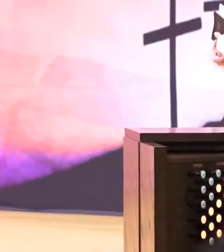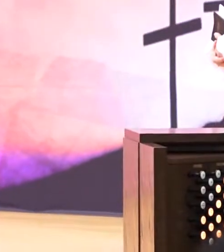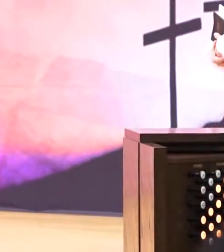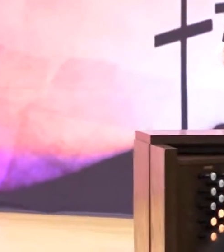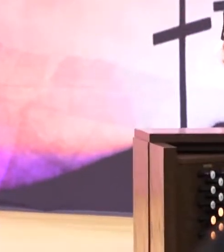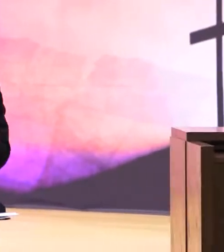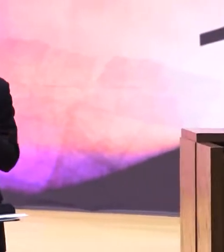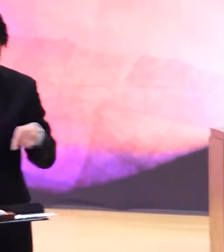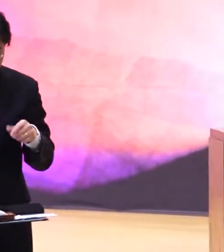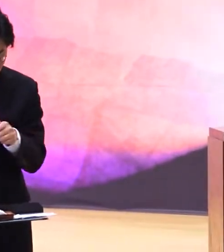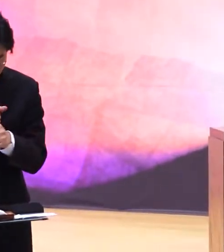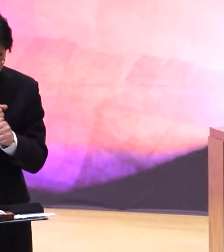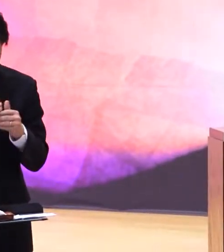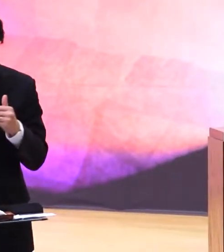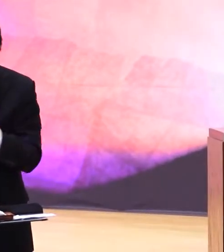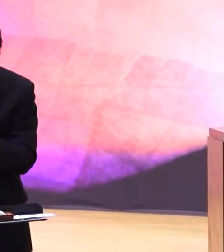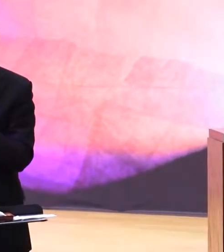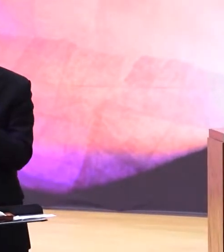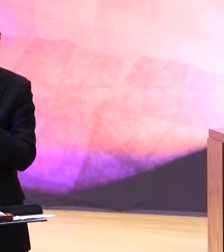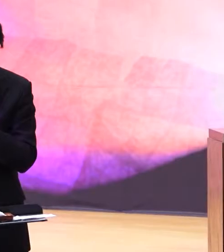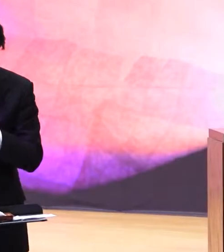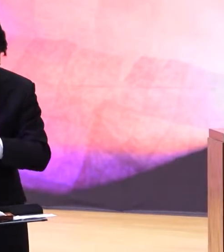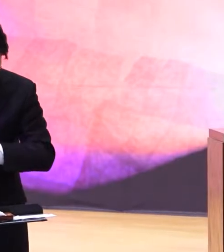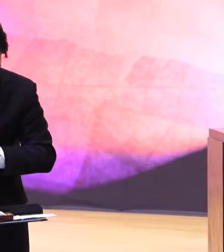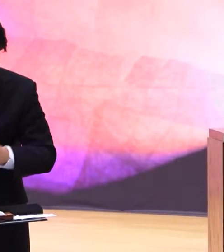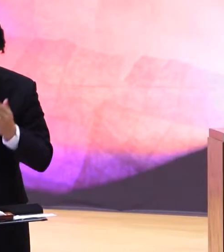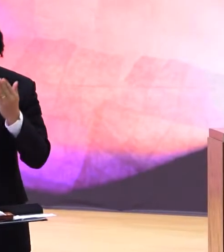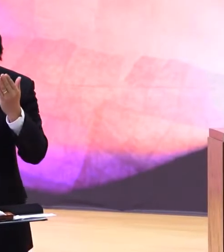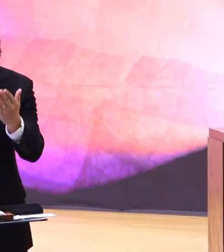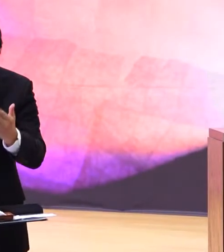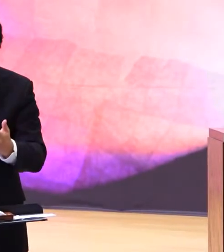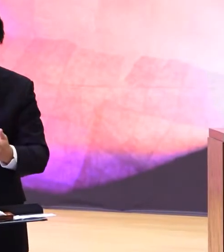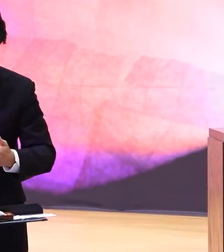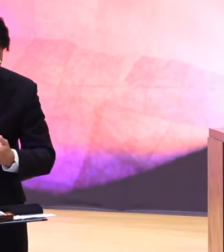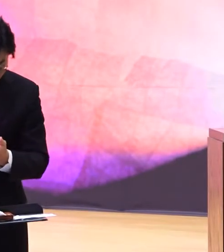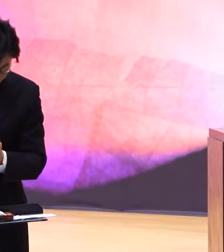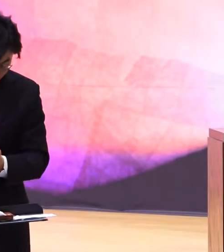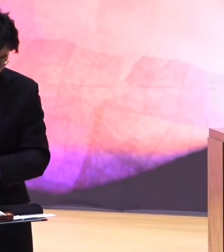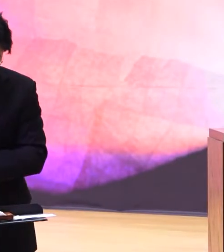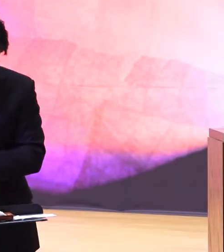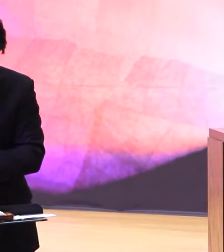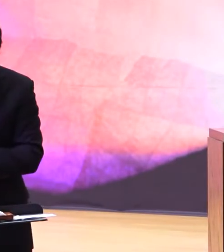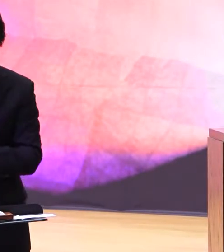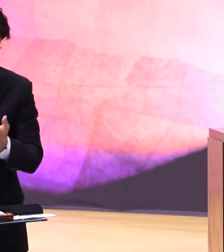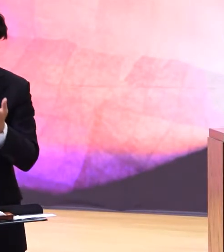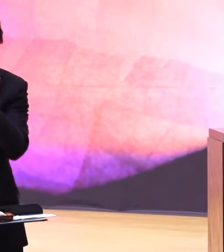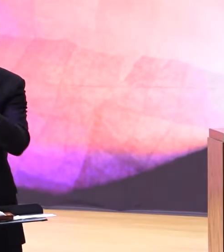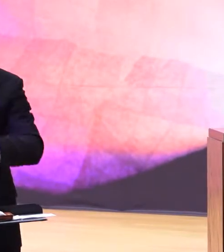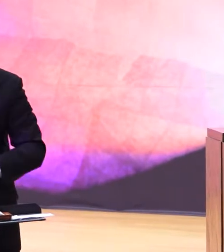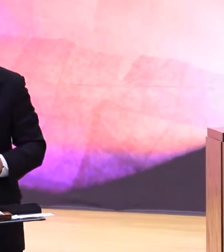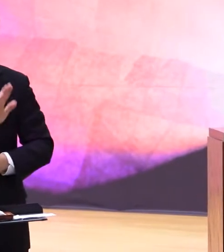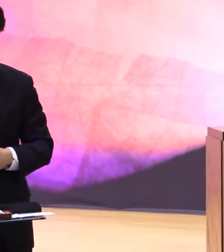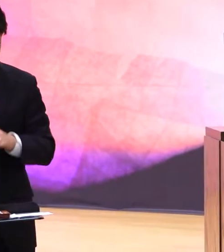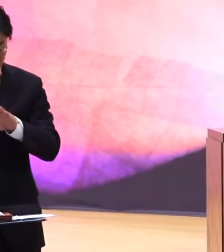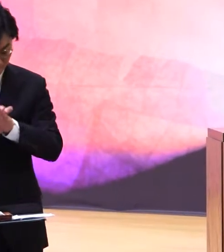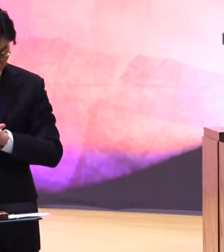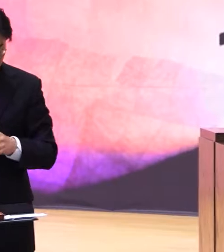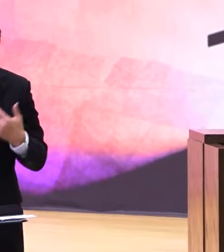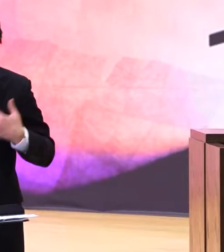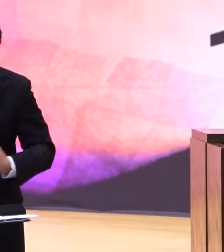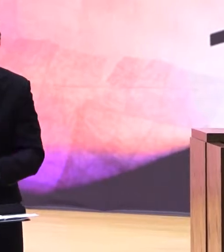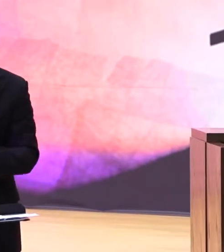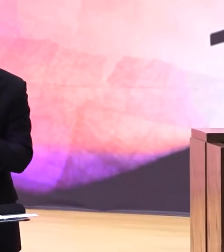은혜에 감사하고 감격하여 주님께 영광을 올려드립니다. 우리 예배를 기뻐 받아 주시옵시고